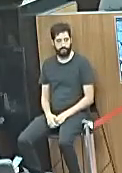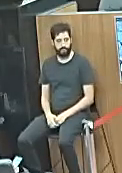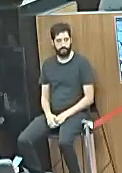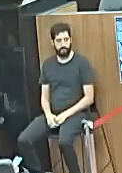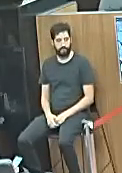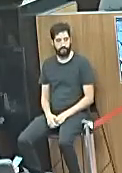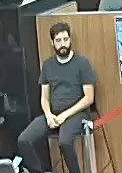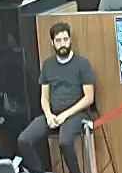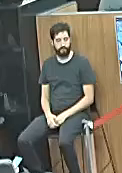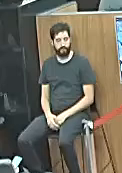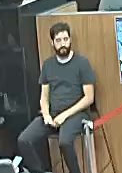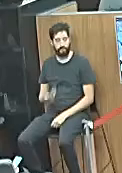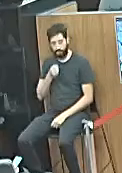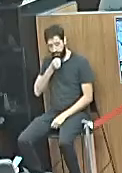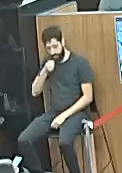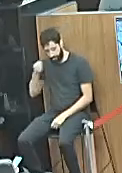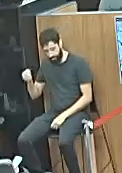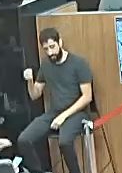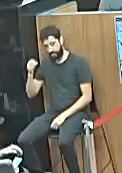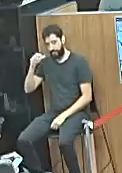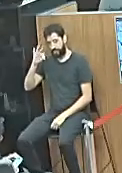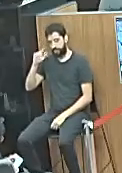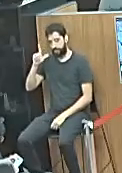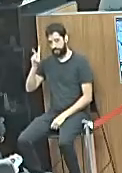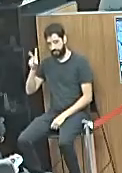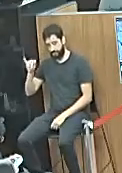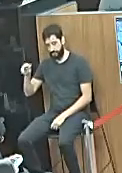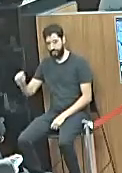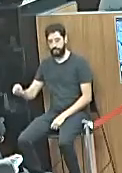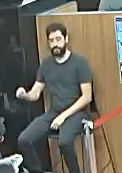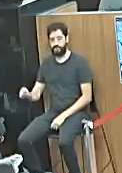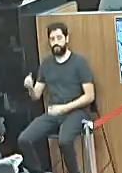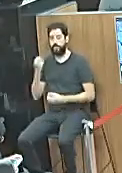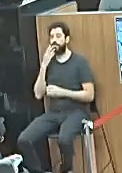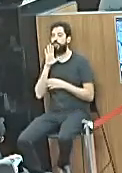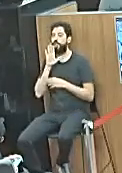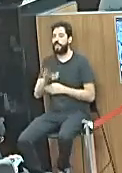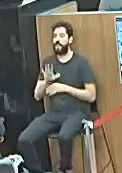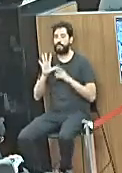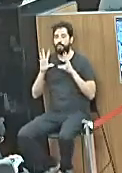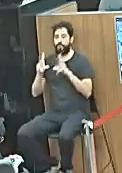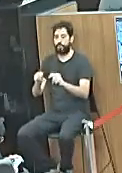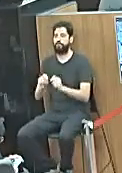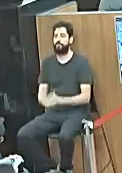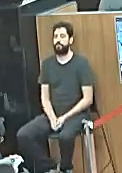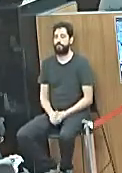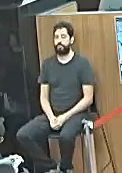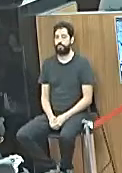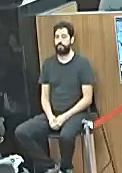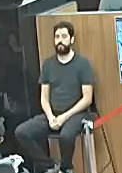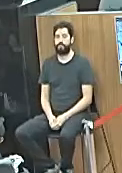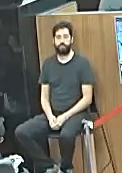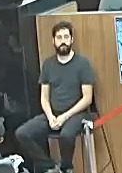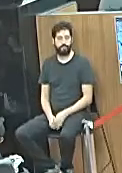passo a fala a flora esses altos boa tarde a todos ea todas